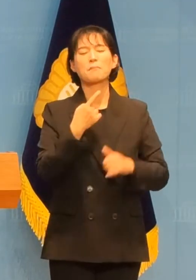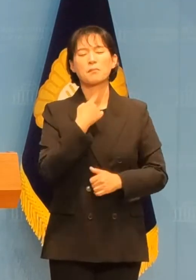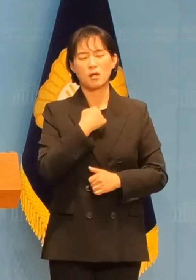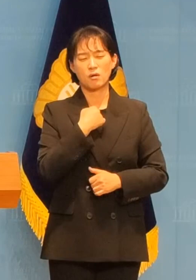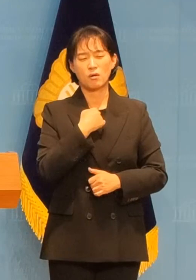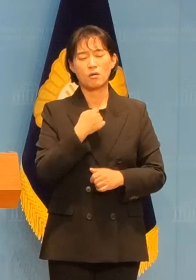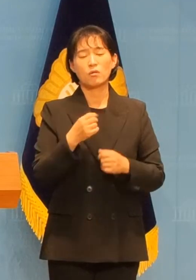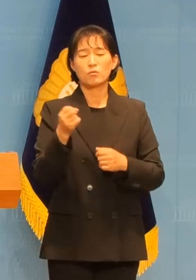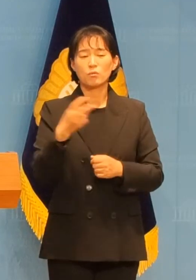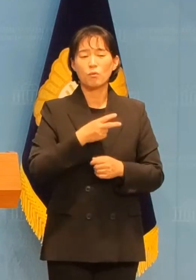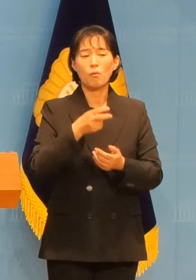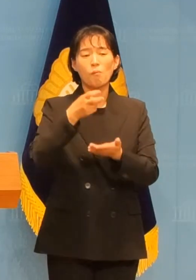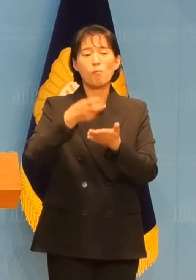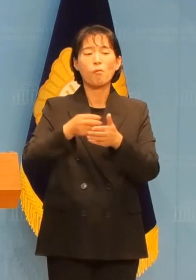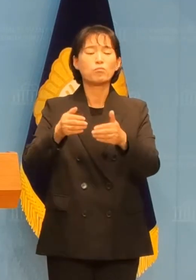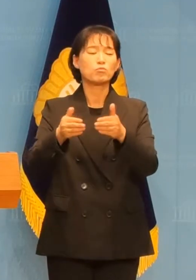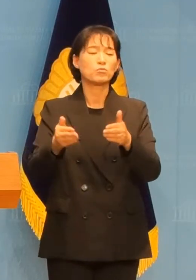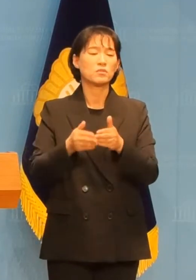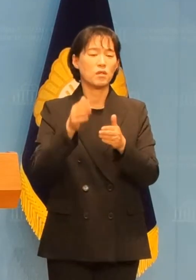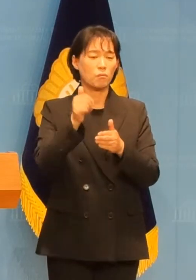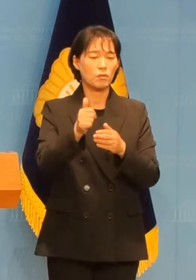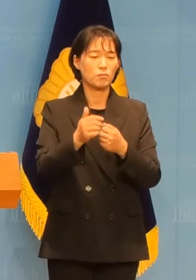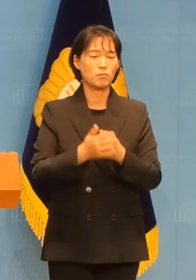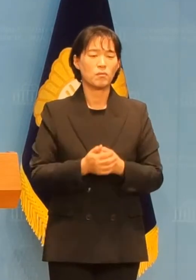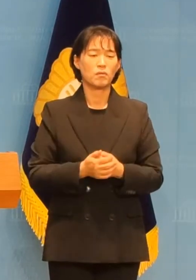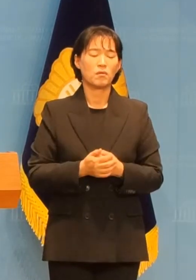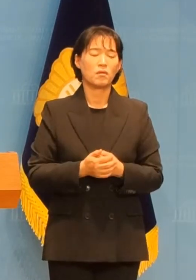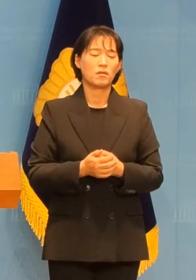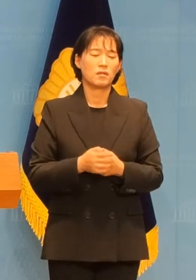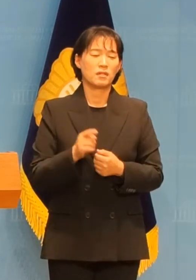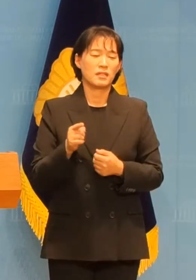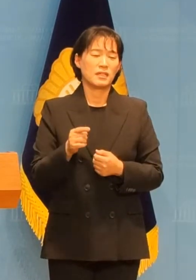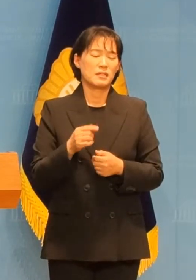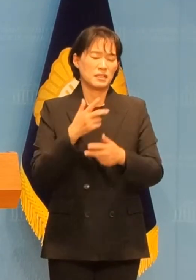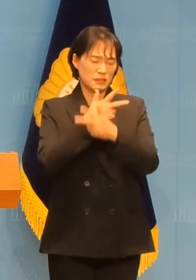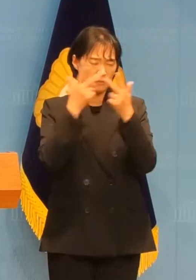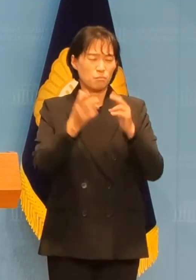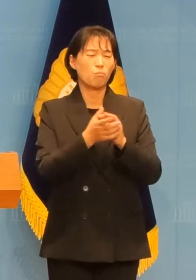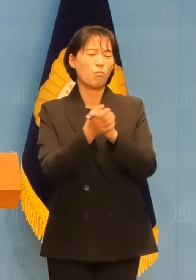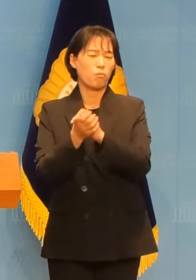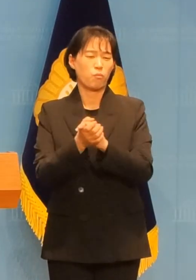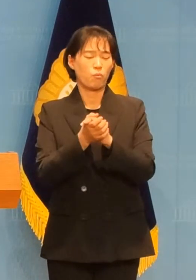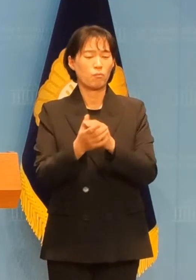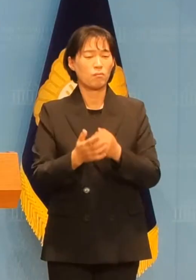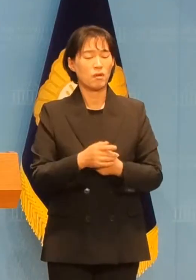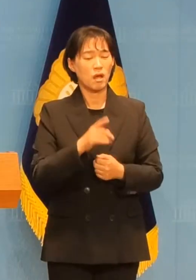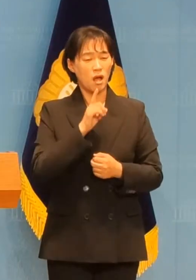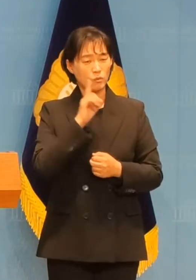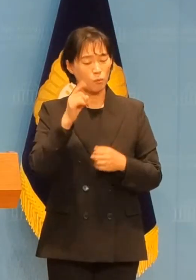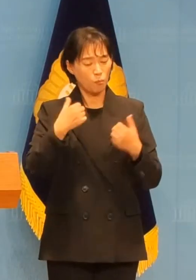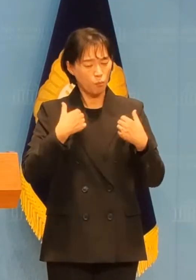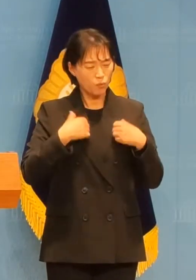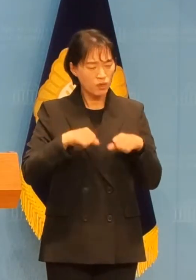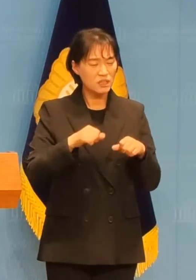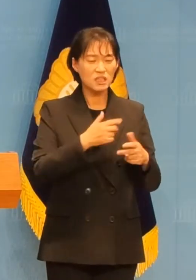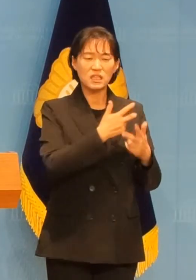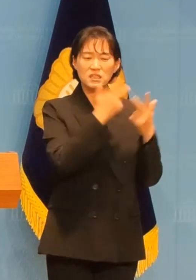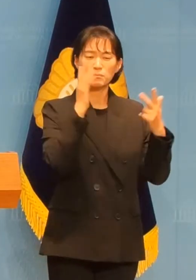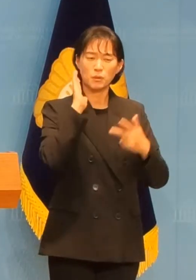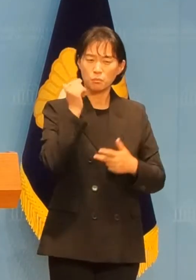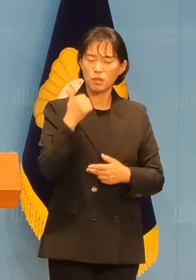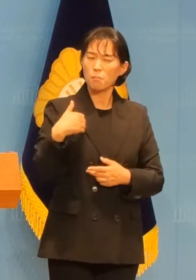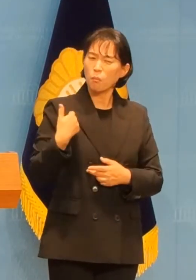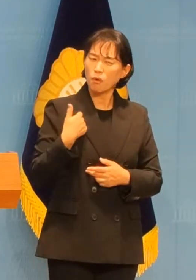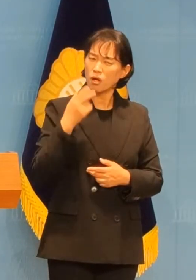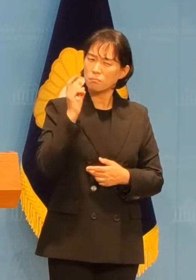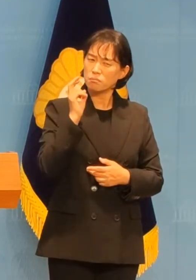장관은 친명자장으로 불리는 정성호 장관입니다. 항소 포기 과정을 이재명 대통령이